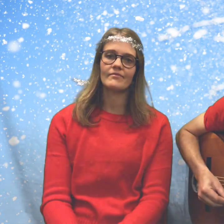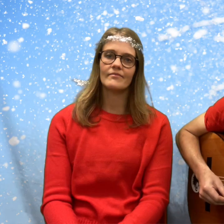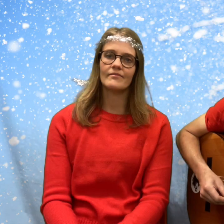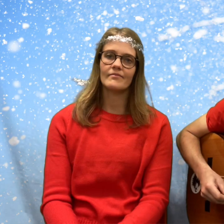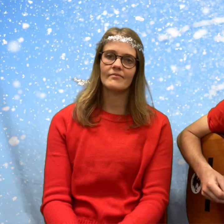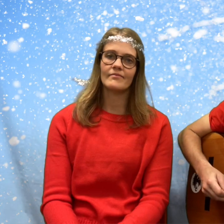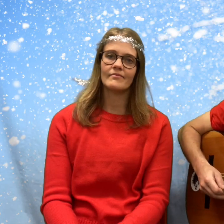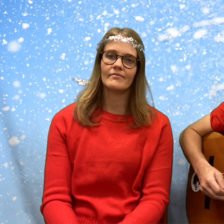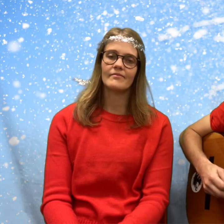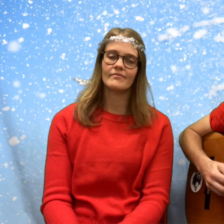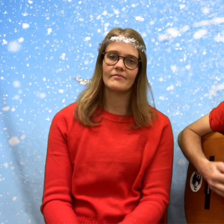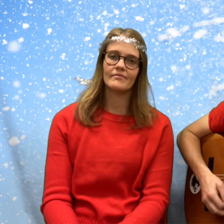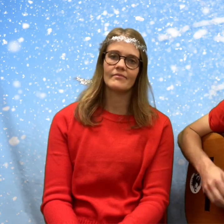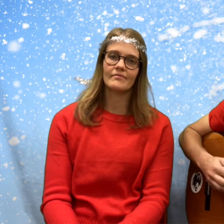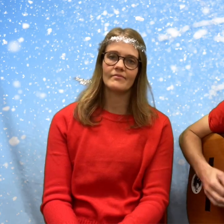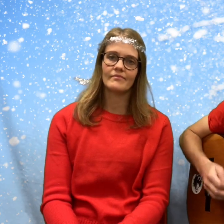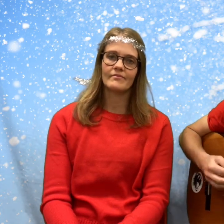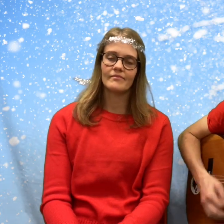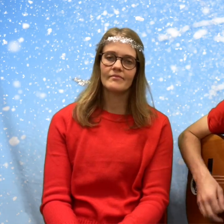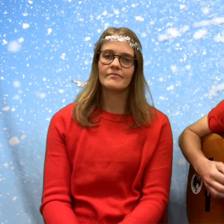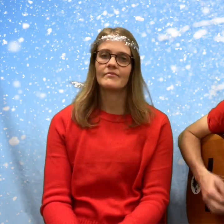Staffan var en stalledräng.